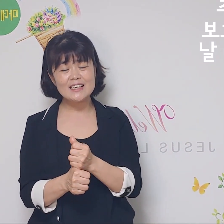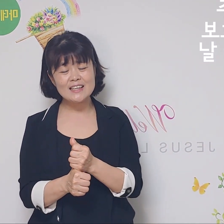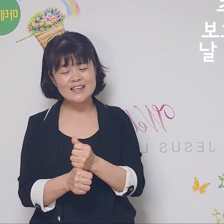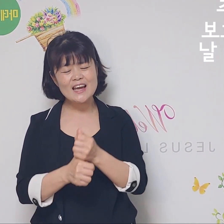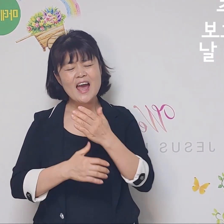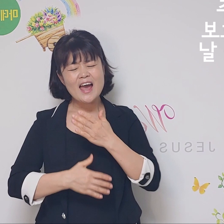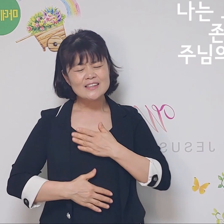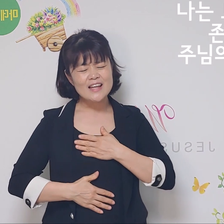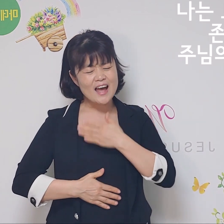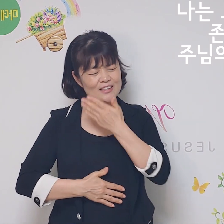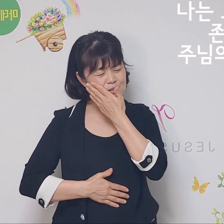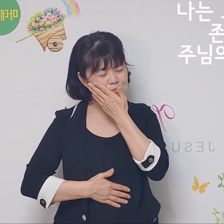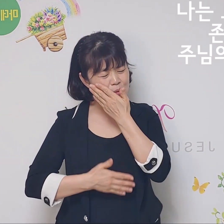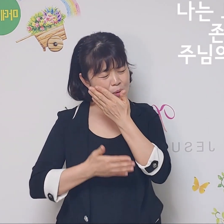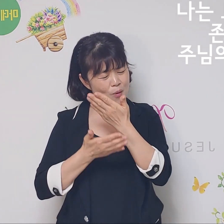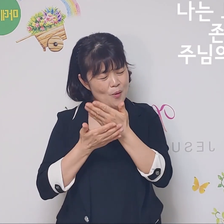붙드시리. 나는